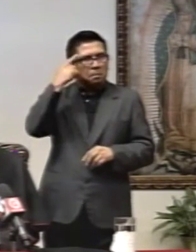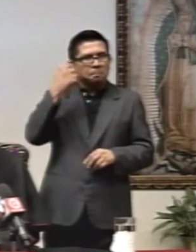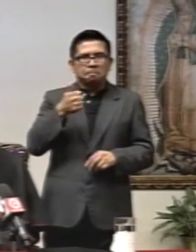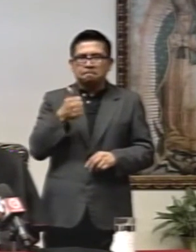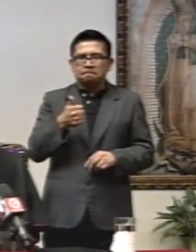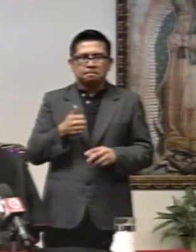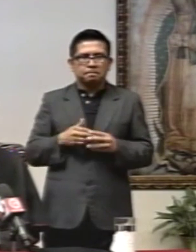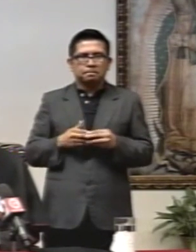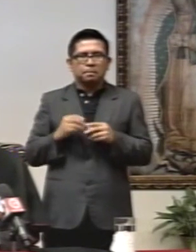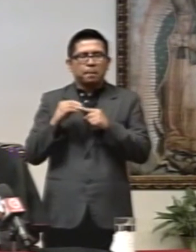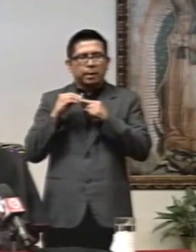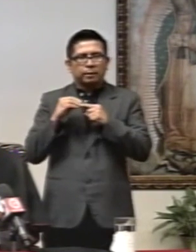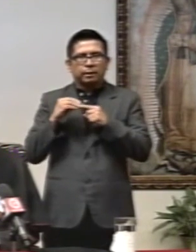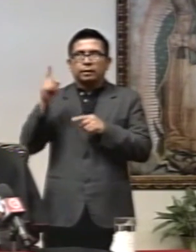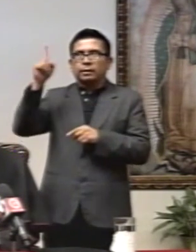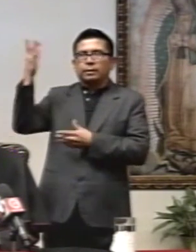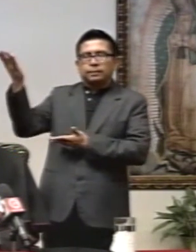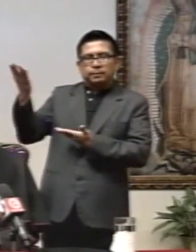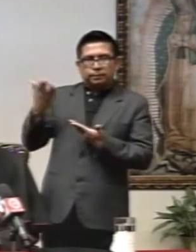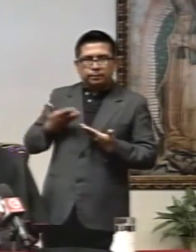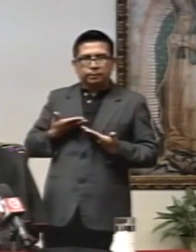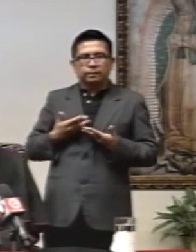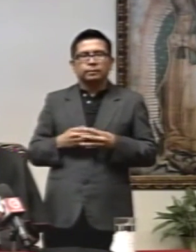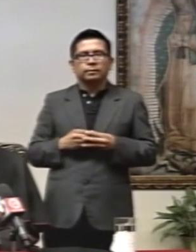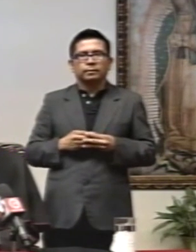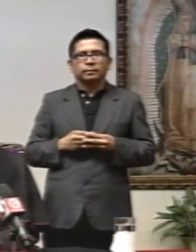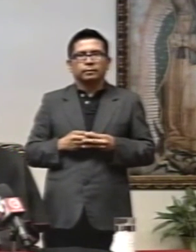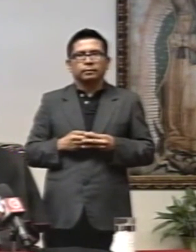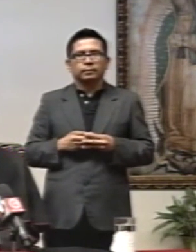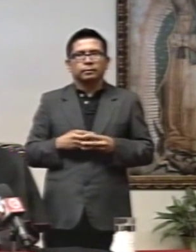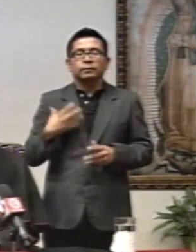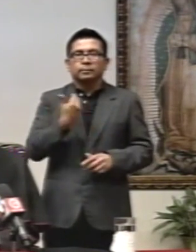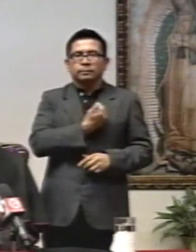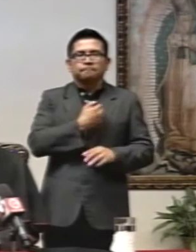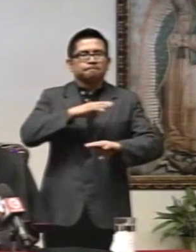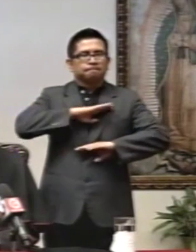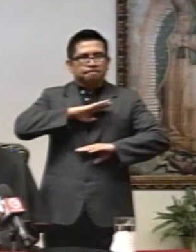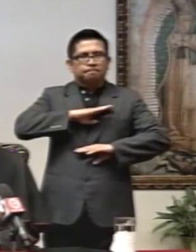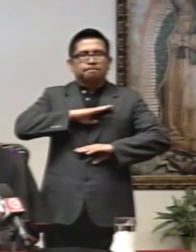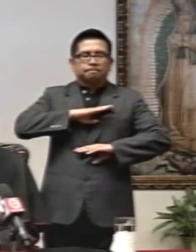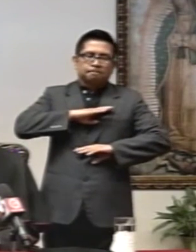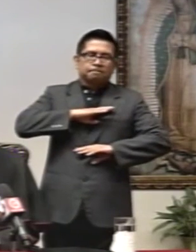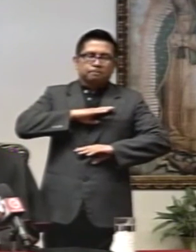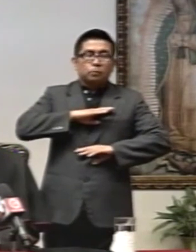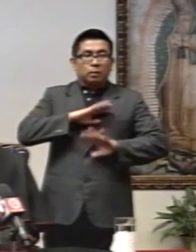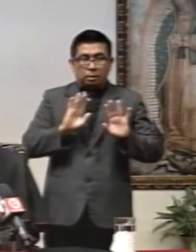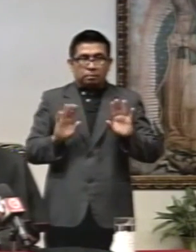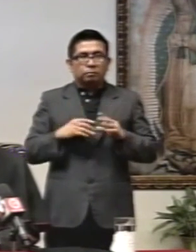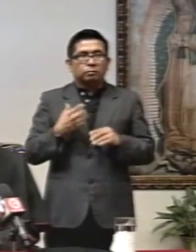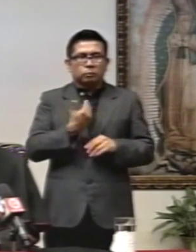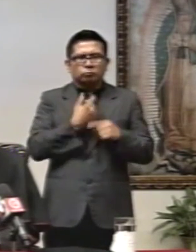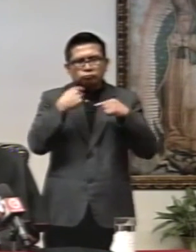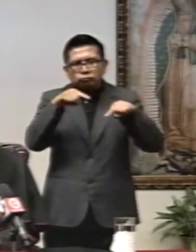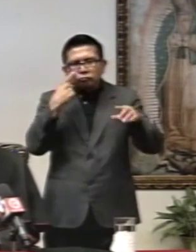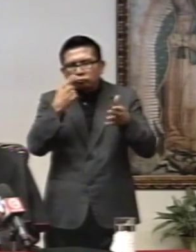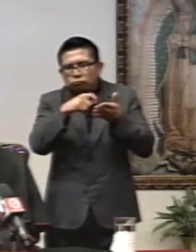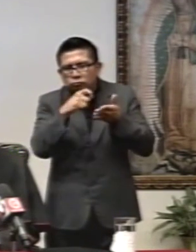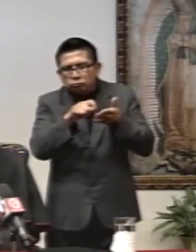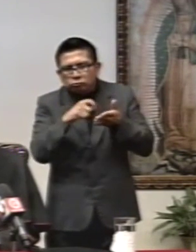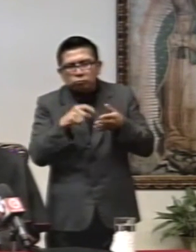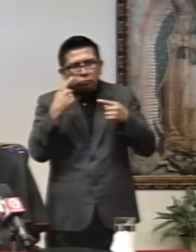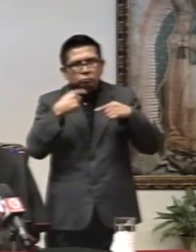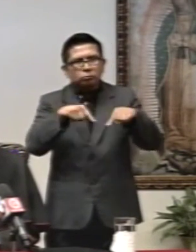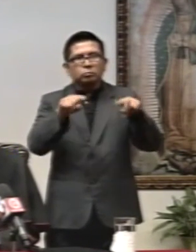gracia especial del Señor. Entonces, eso nos complace mucho. Ahora hay que darle seguimiento naturalmente a